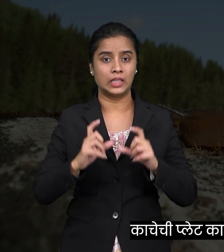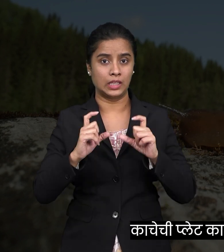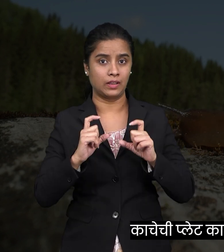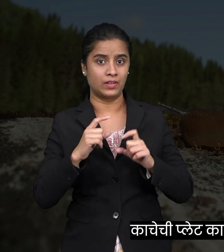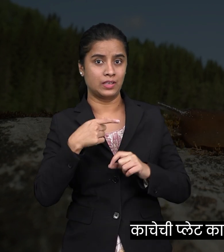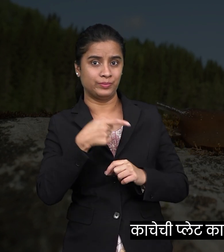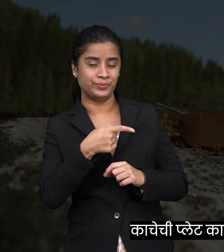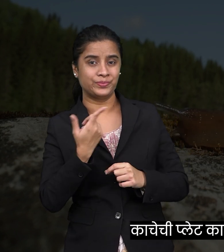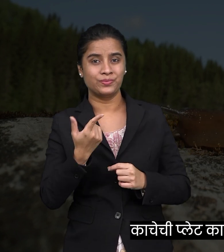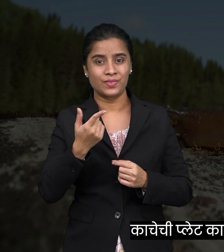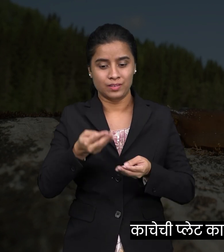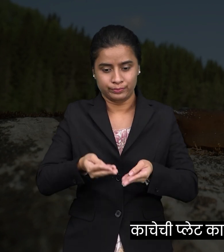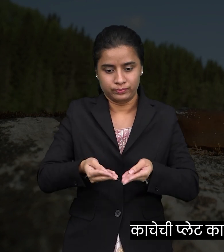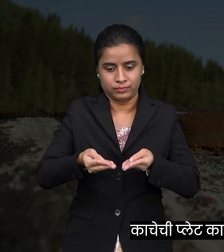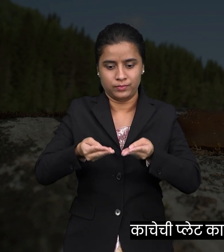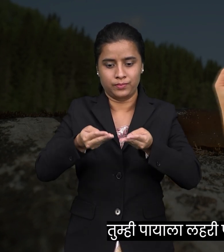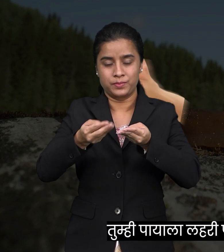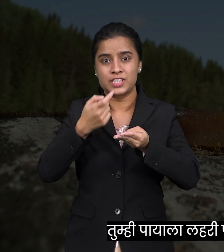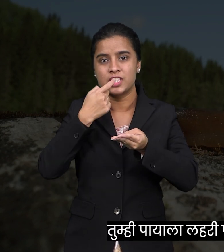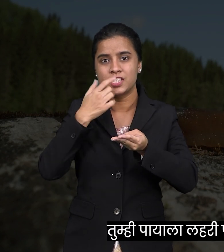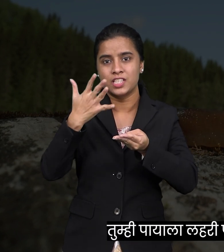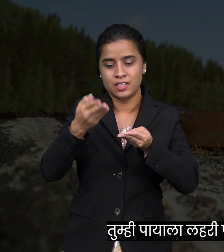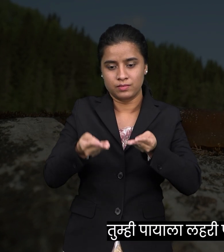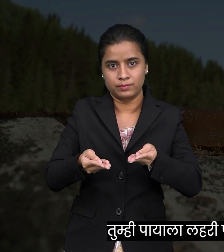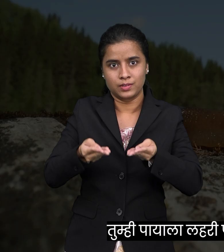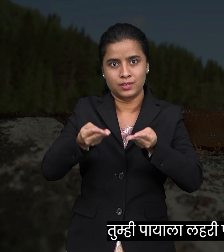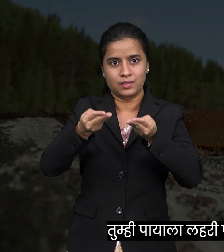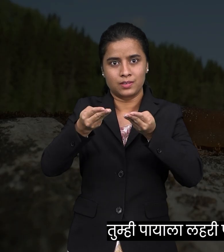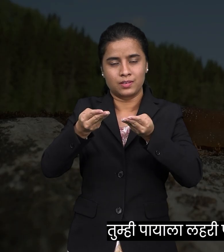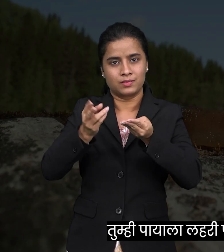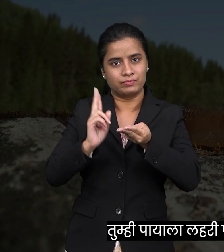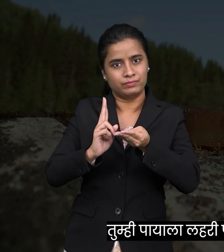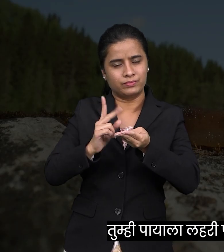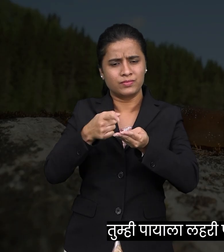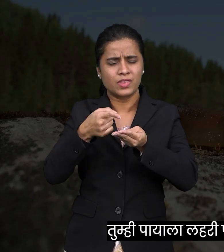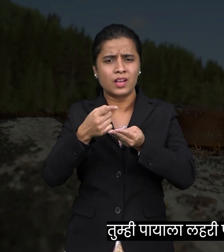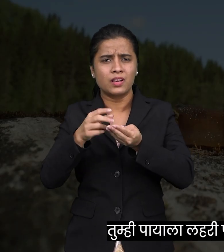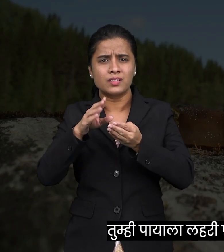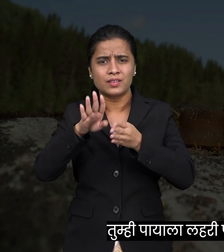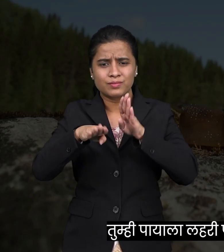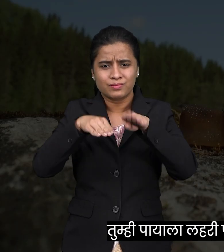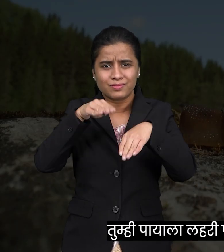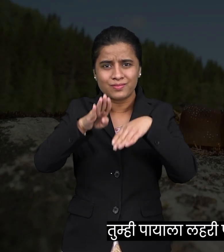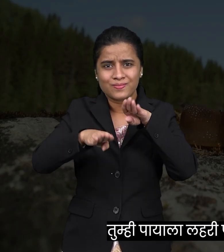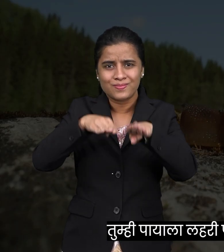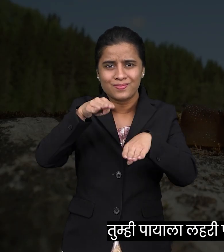काचेची प्लेट काळजीपूर्वक उचला आणि ती वाकवा. तुम्ही पायाला लहरी पद्धतीने हालचाल करताना पाहू